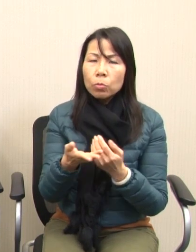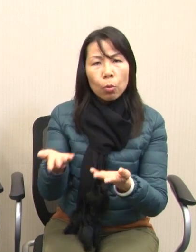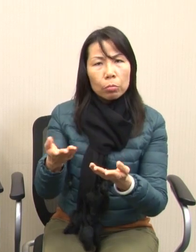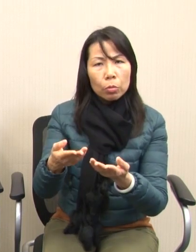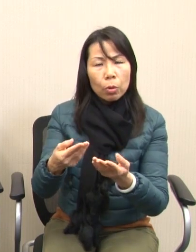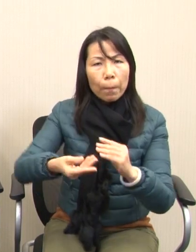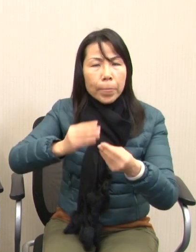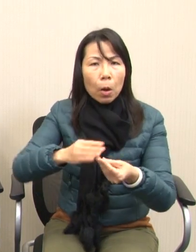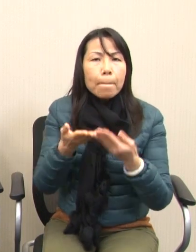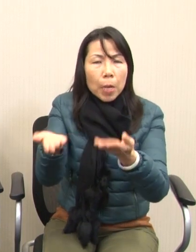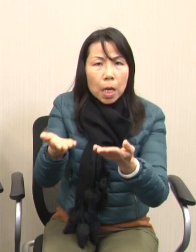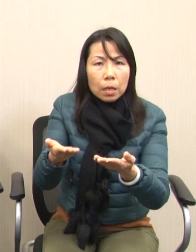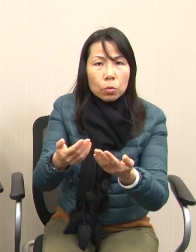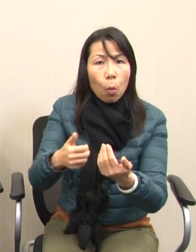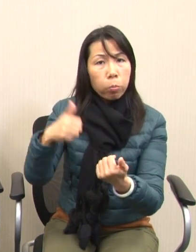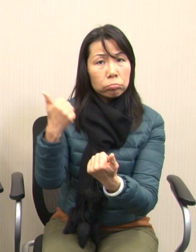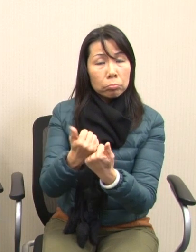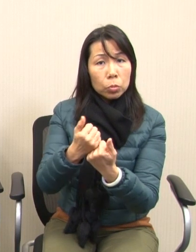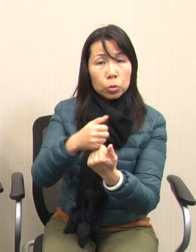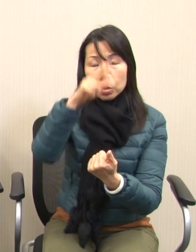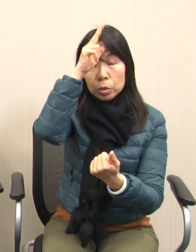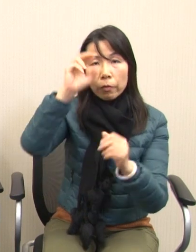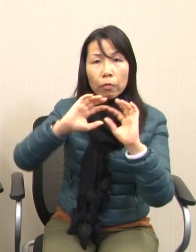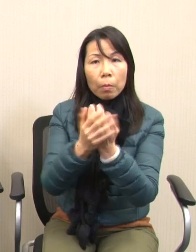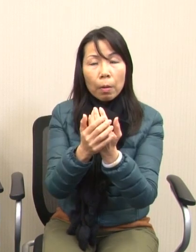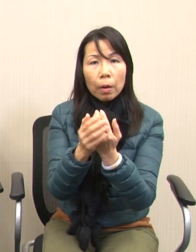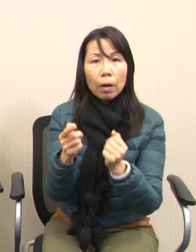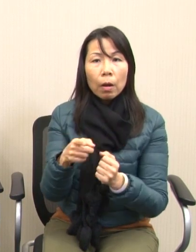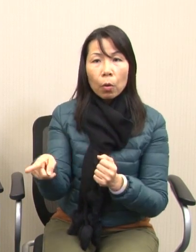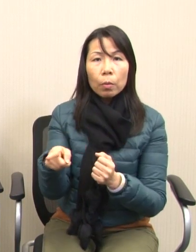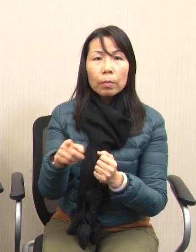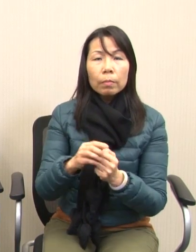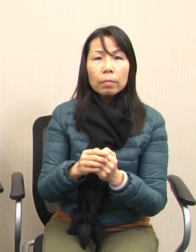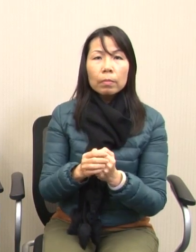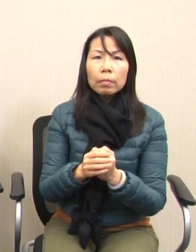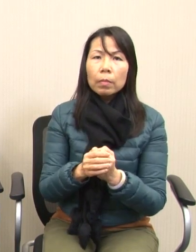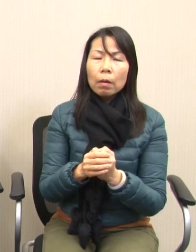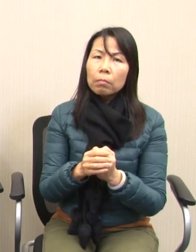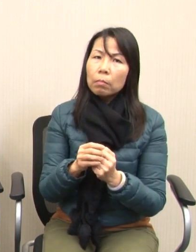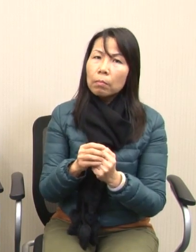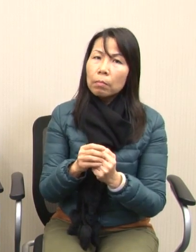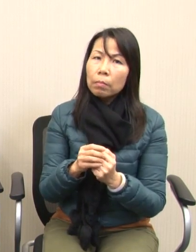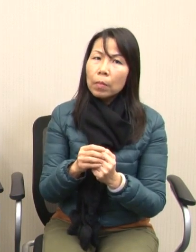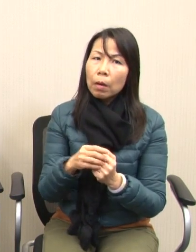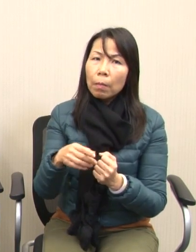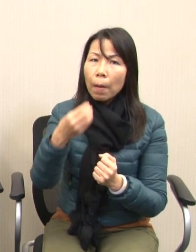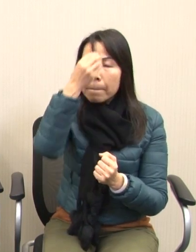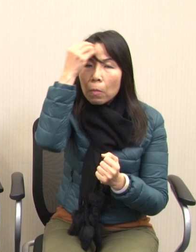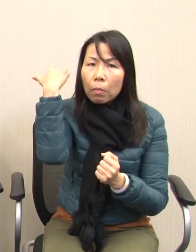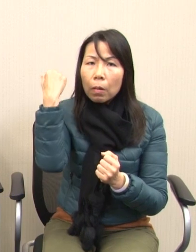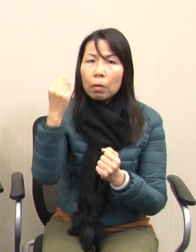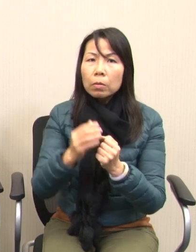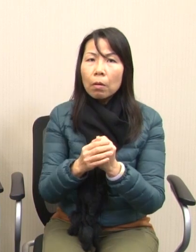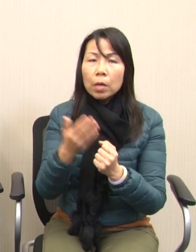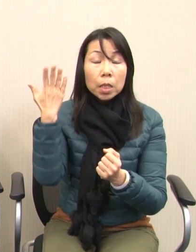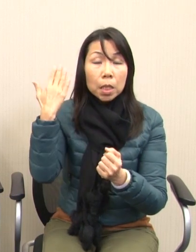派，其實曾俊華都是建制派嘛，啊，他絕對不是泛民嘛，那是不是你已經忘記了